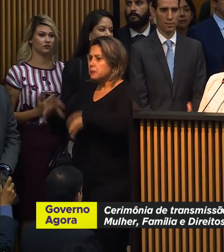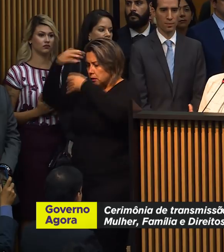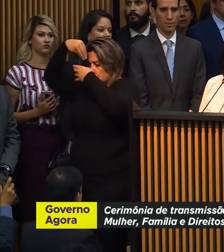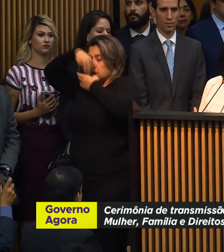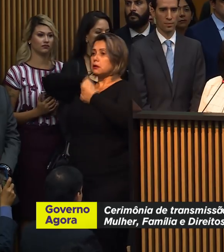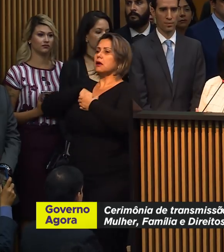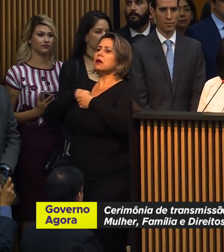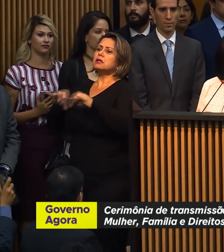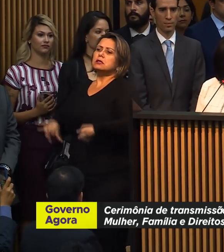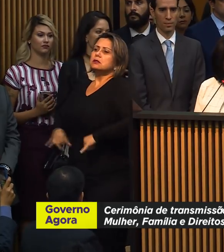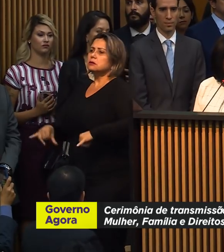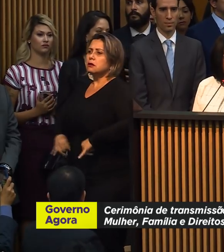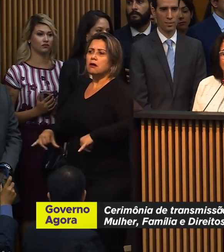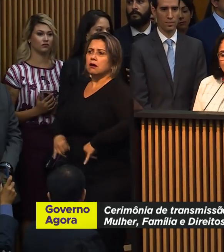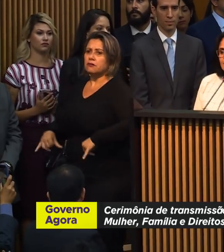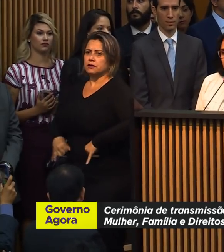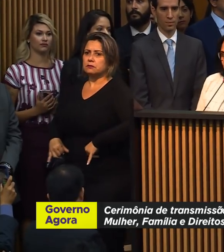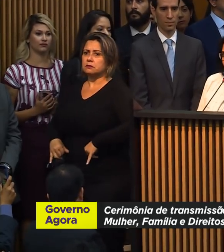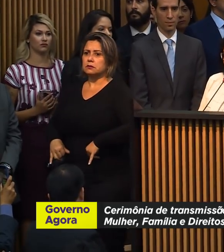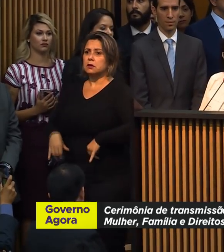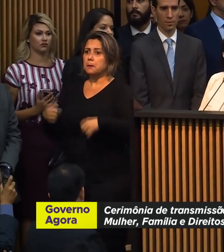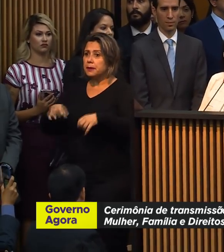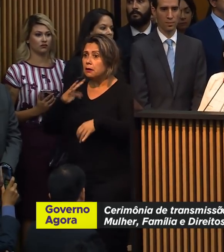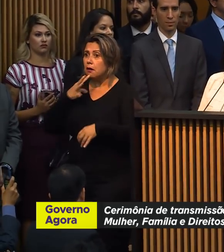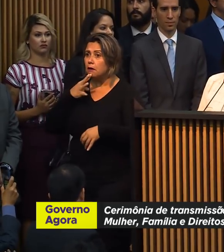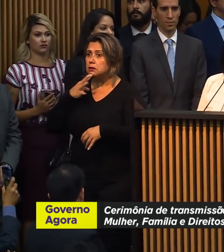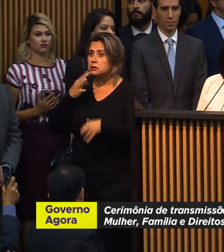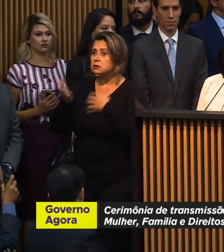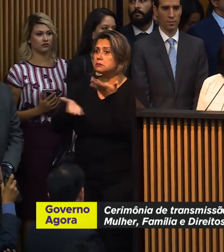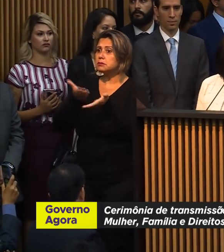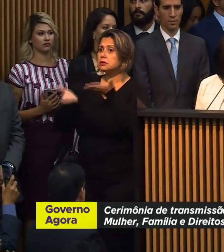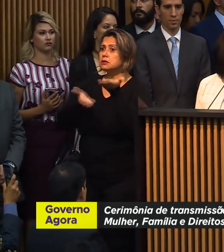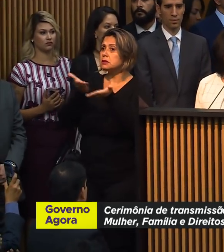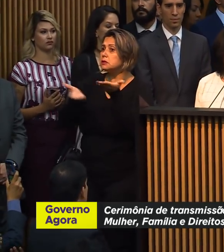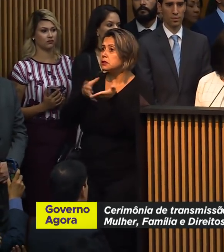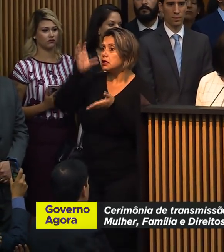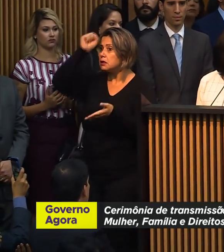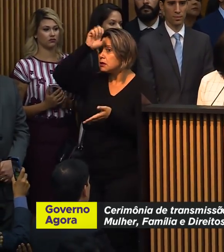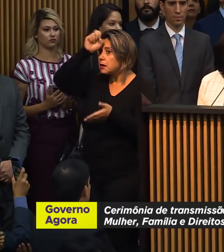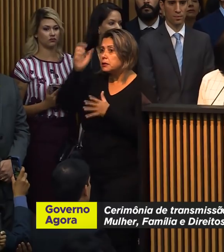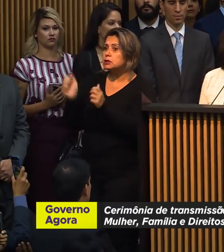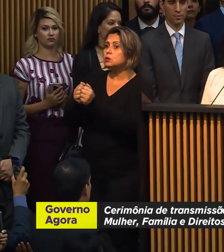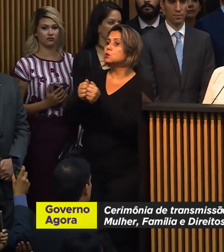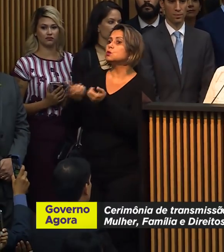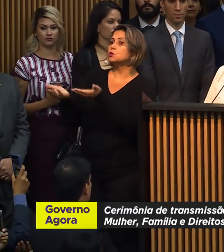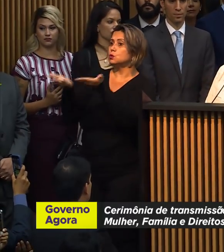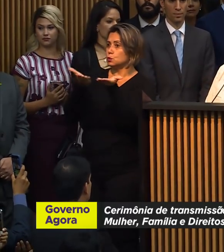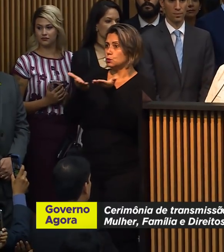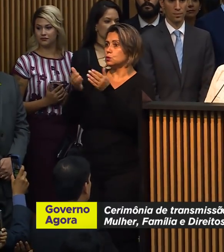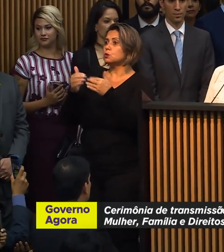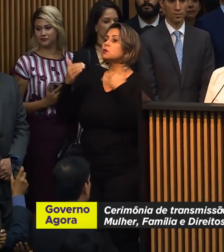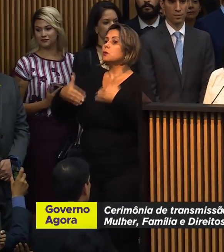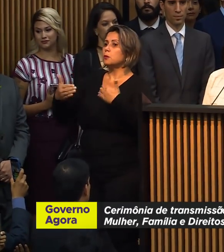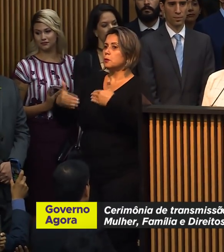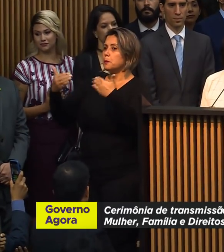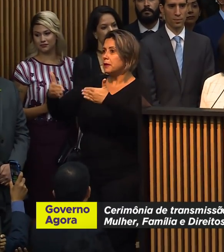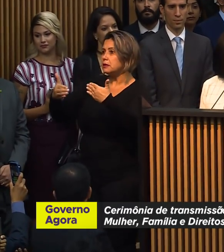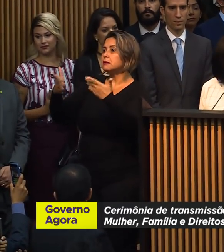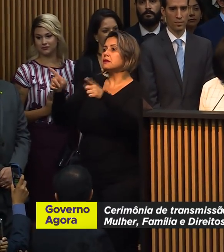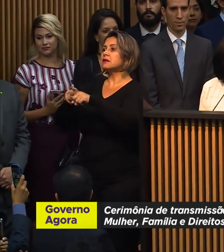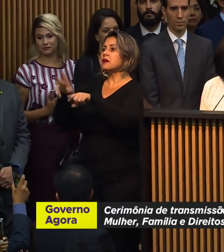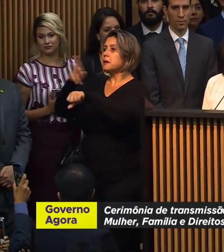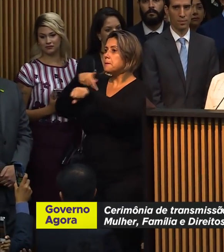Isso é um fenômeno que nós vamos aprender a lidar com ele. E nós vamos aprender isso juntos. Ministério,